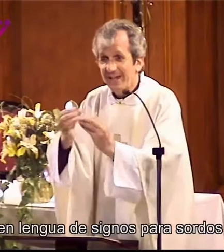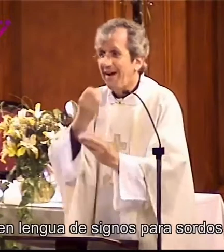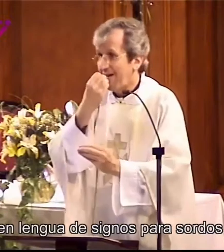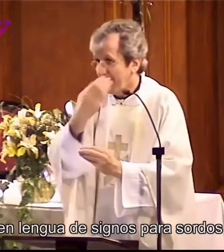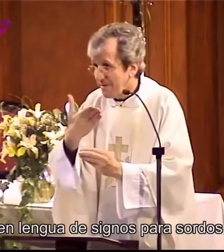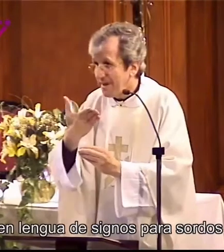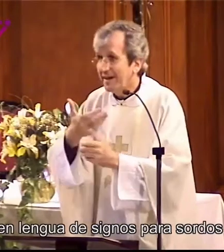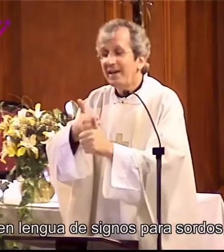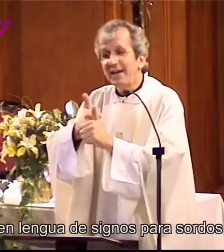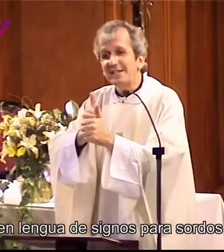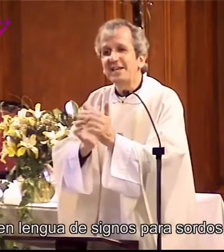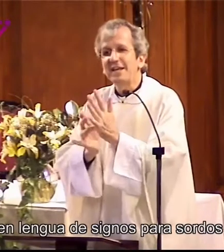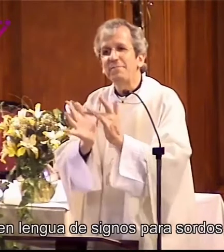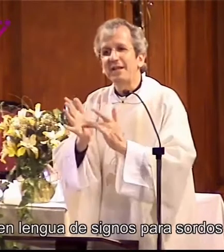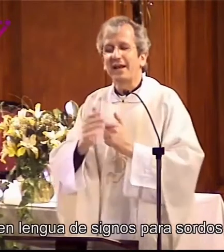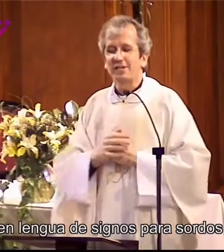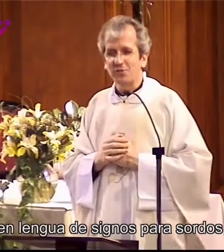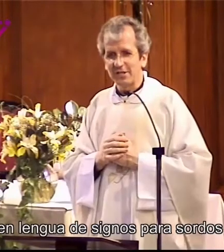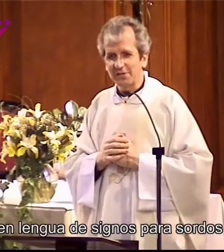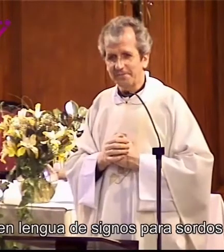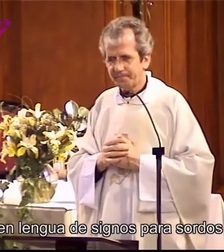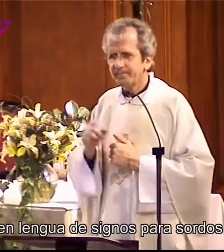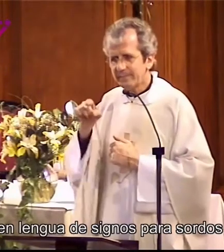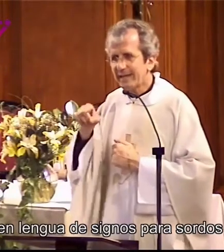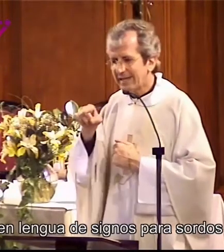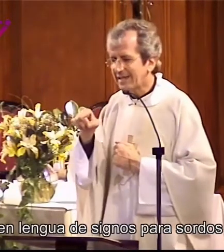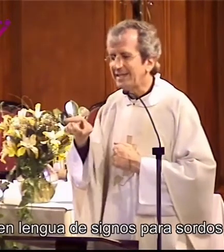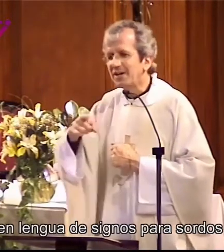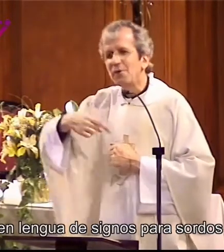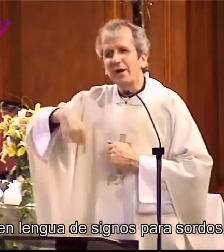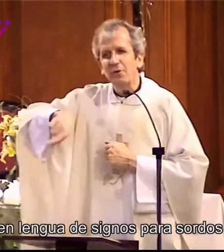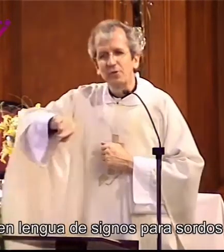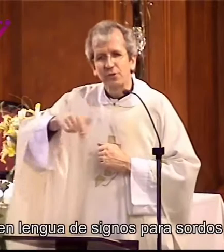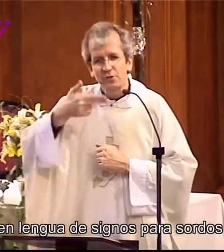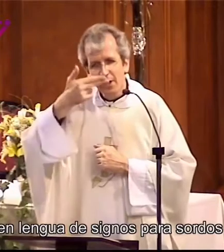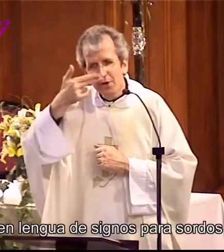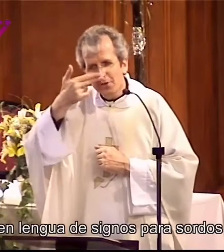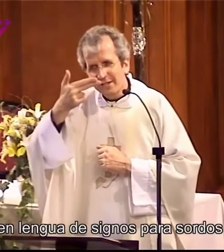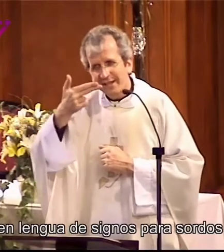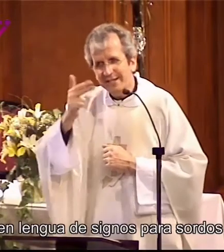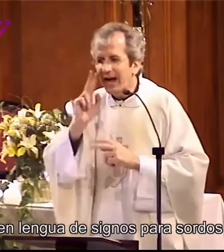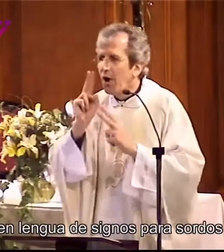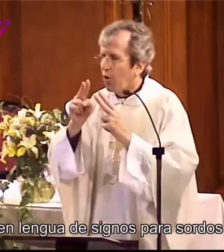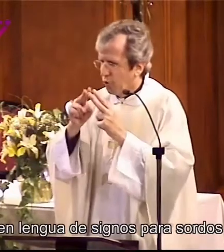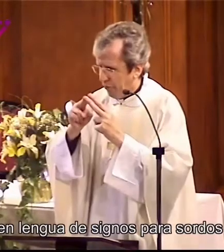hacer el bien, ese imitar a Jesucristo. Es así como cada uno de nosotros nos interesa conocer